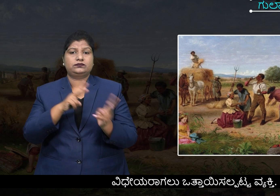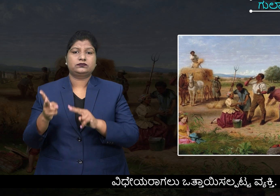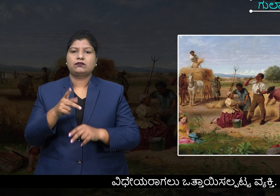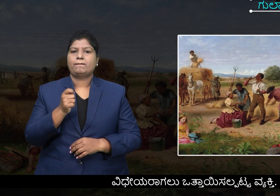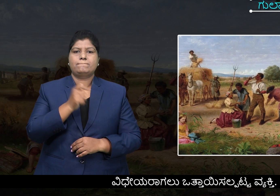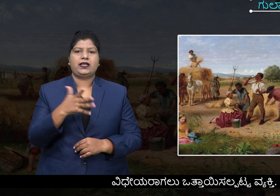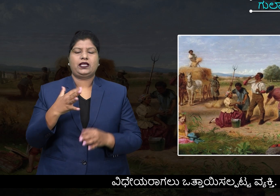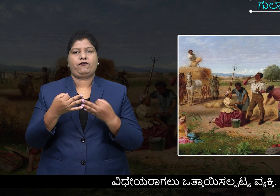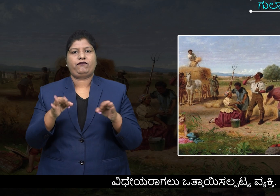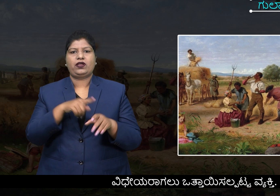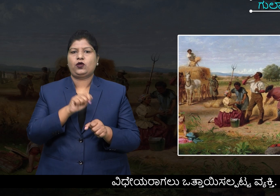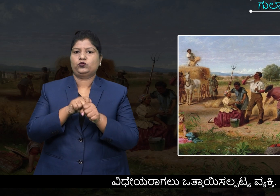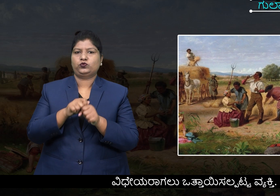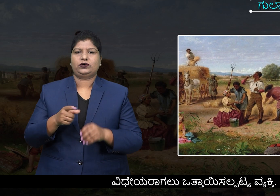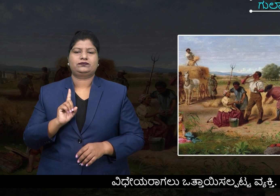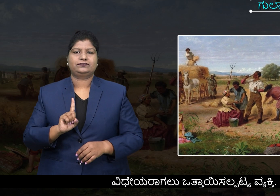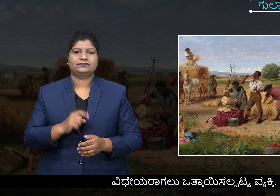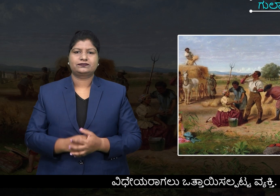ವ್ಯಕ್ತಿ.